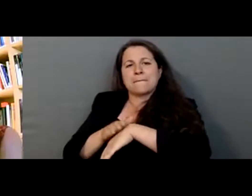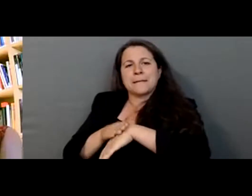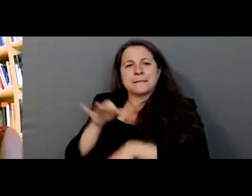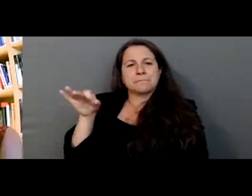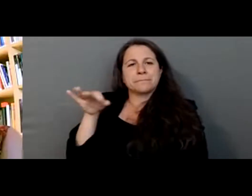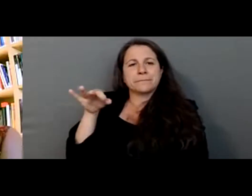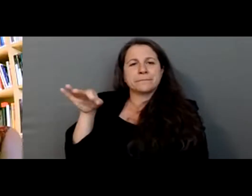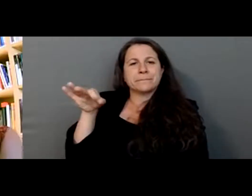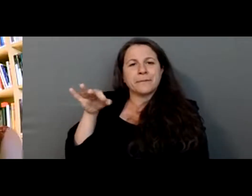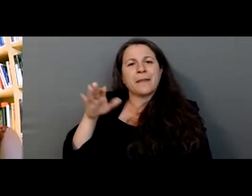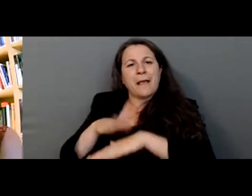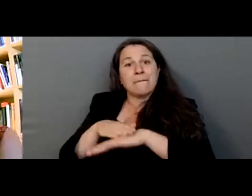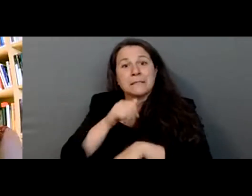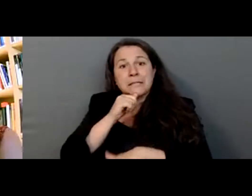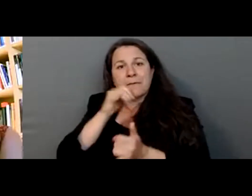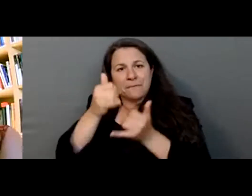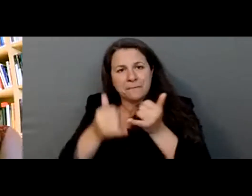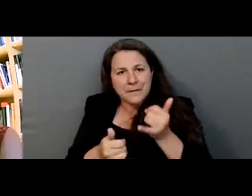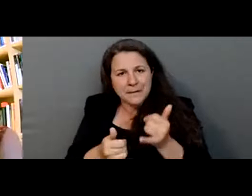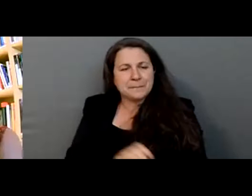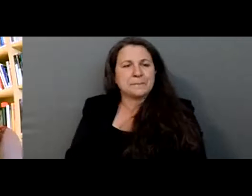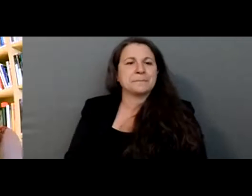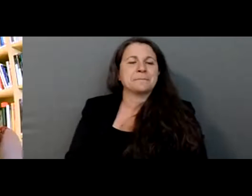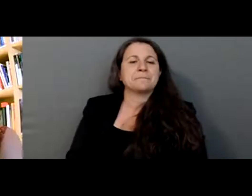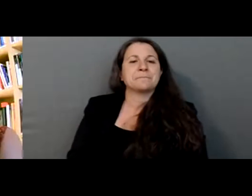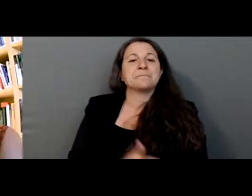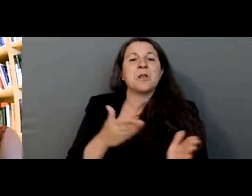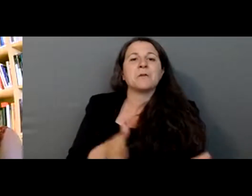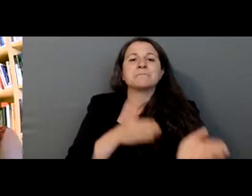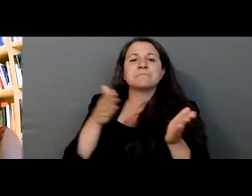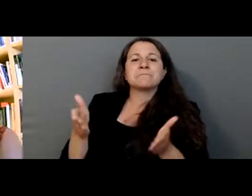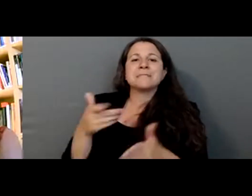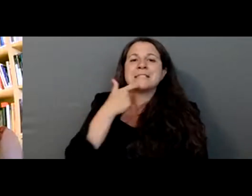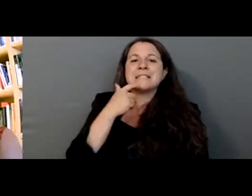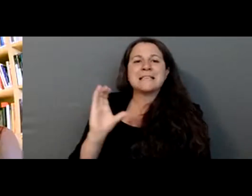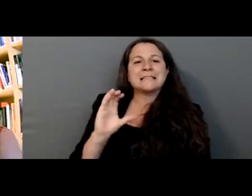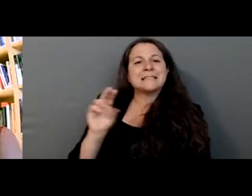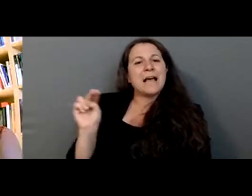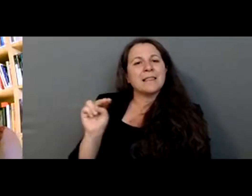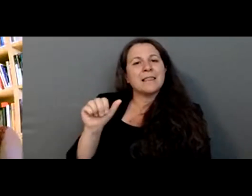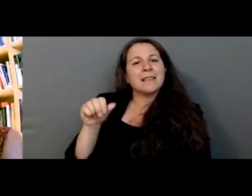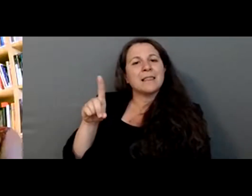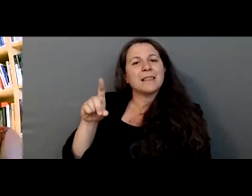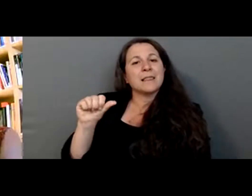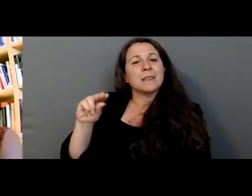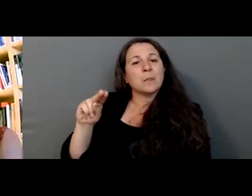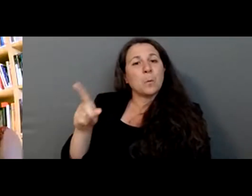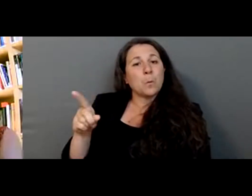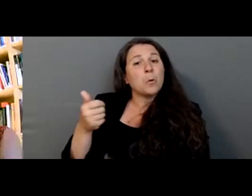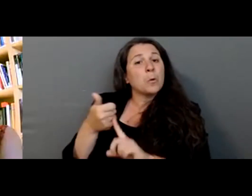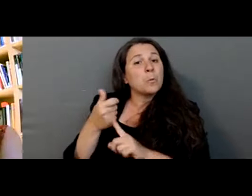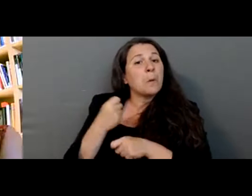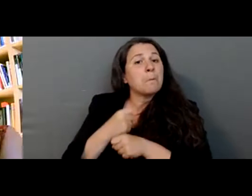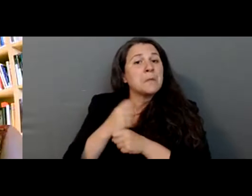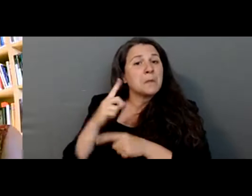écoulé. Permettez-moi de vous présenter rapidement Christiane Adeau. Il est militant à la Ligue des droits et libertés depuis